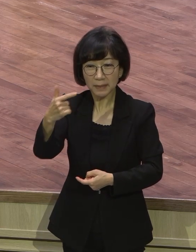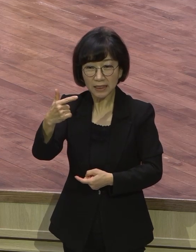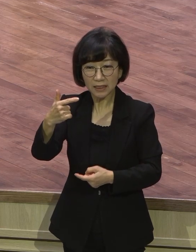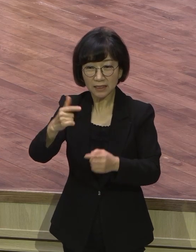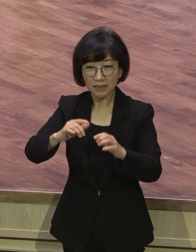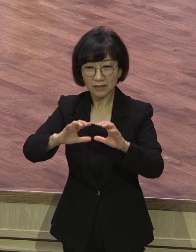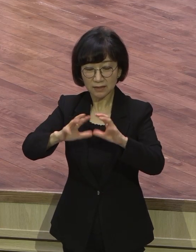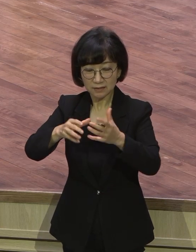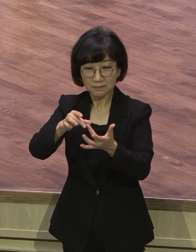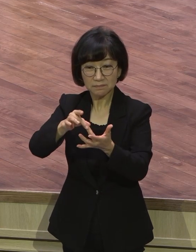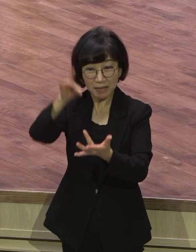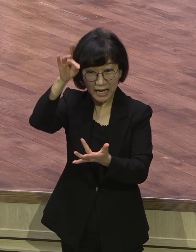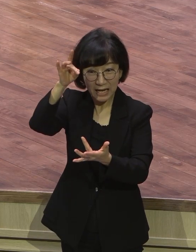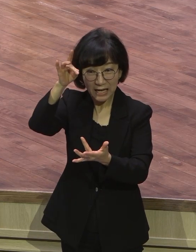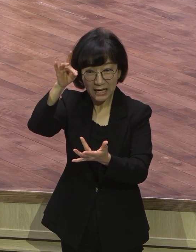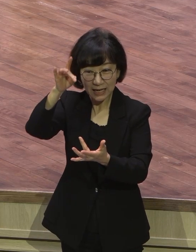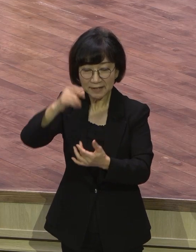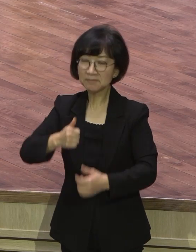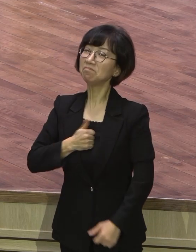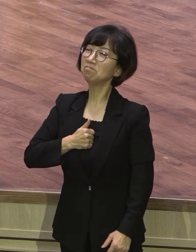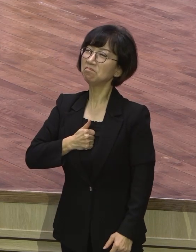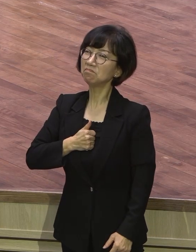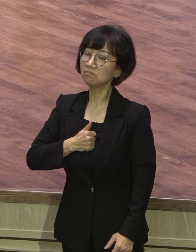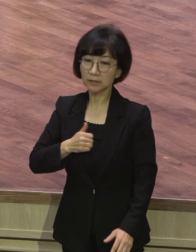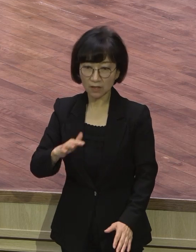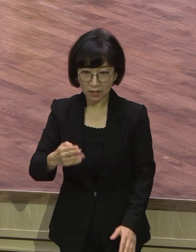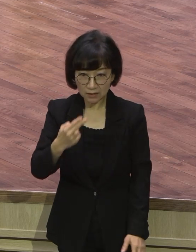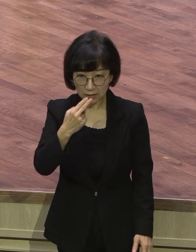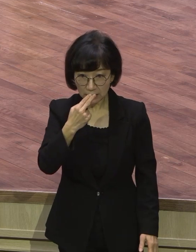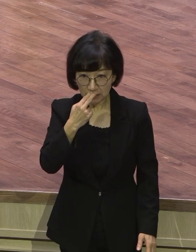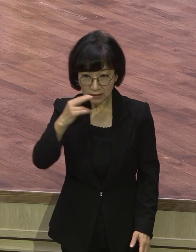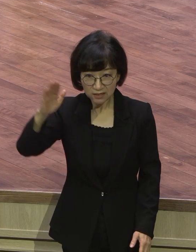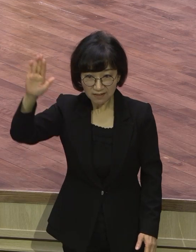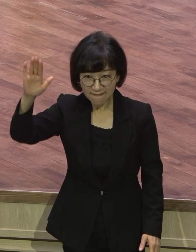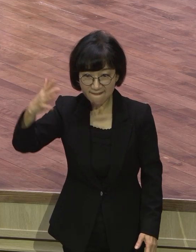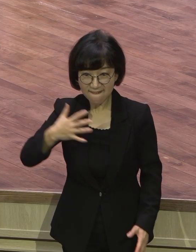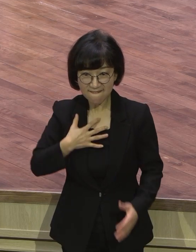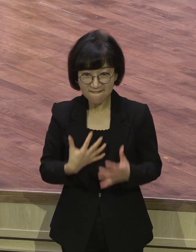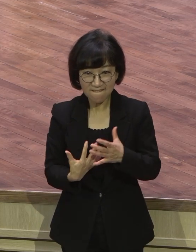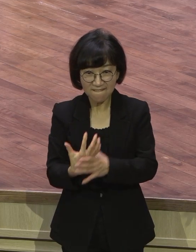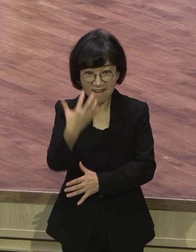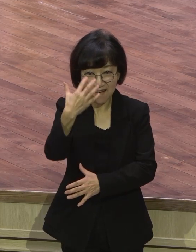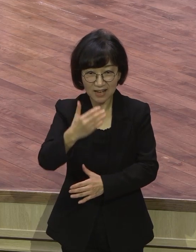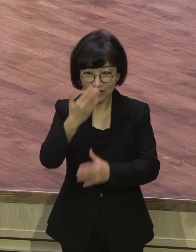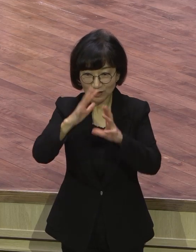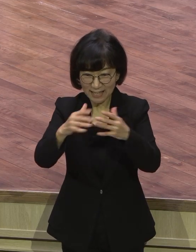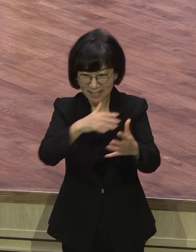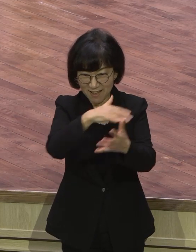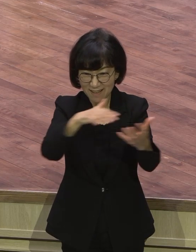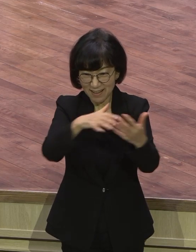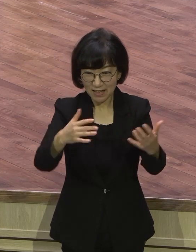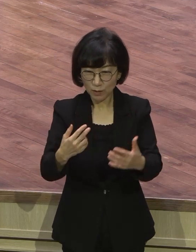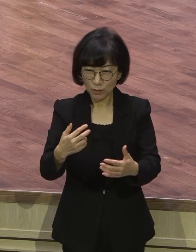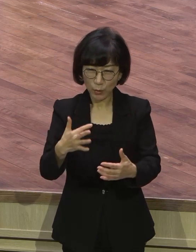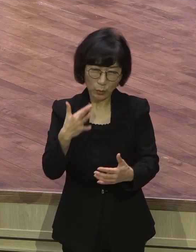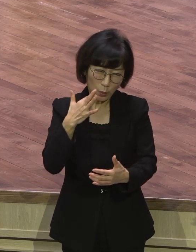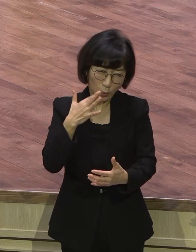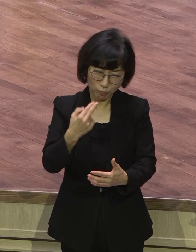너무 강해가지고 히틀러가 열받아 윗병만 이스라엘만 뽑아가 다 잡아 죽인 거거든요. 이 선민의식이 자기들만이